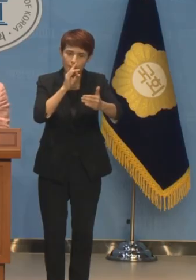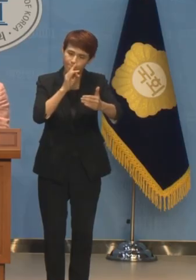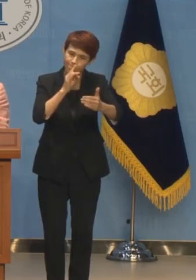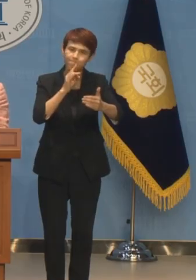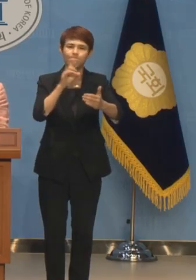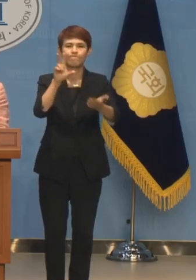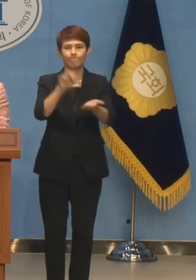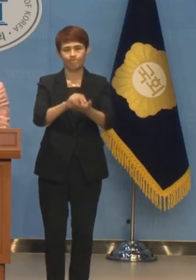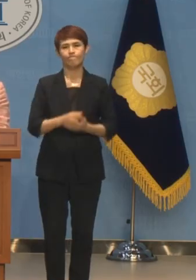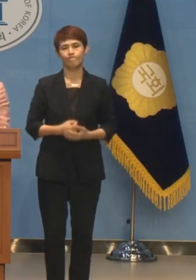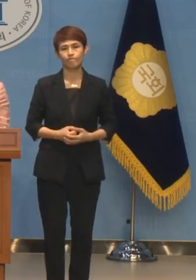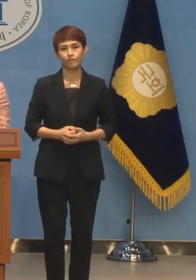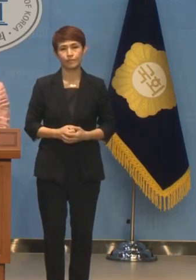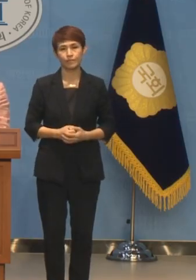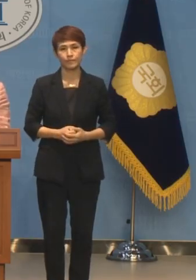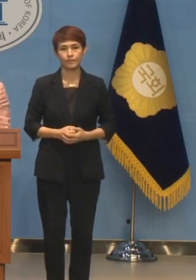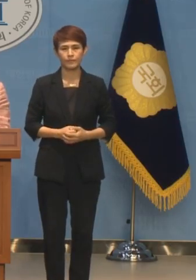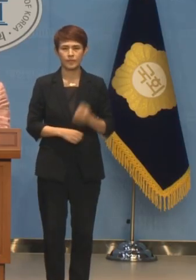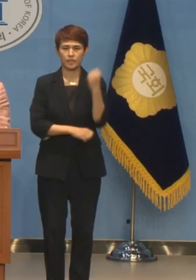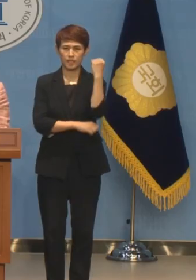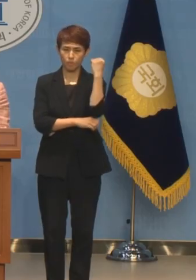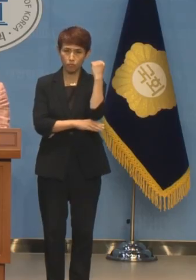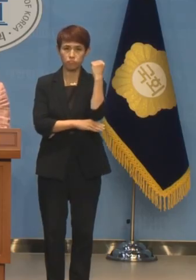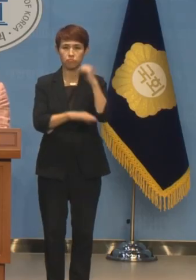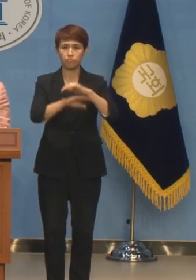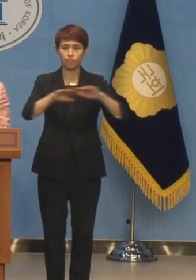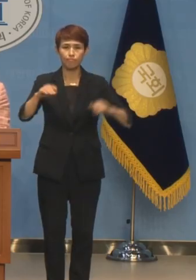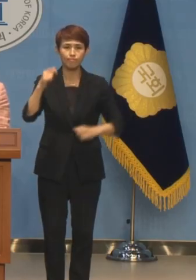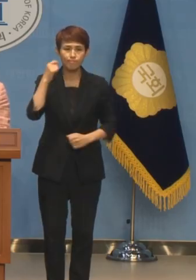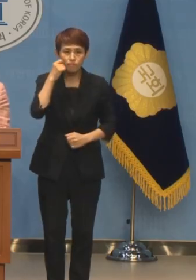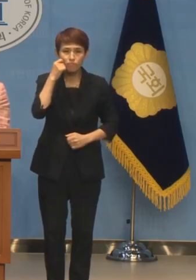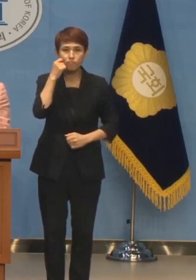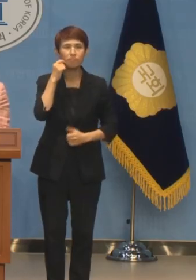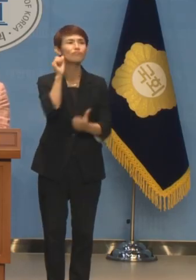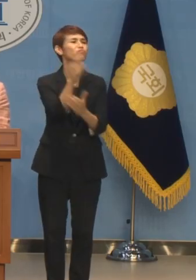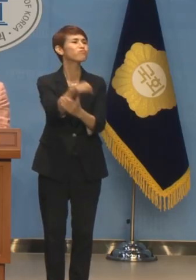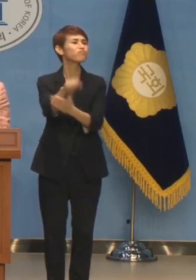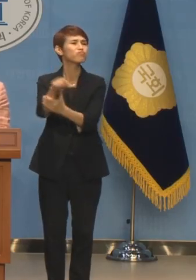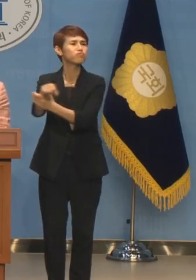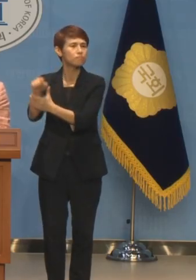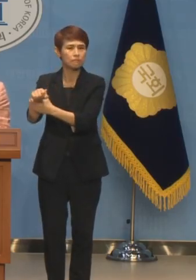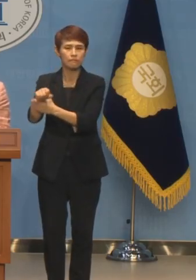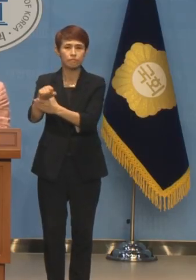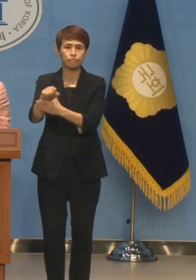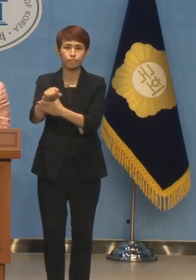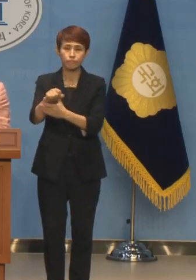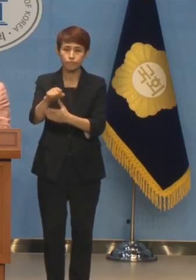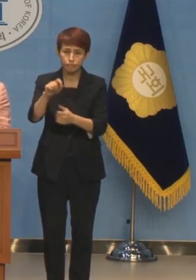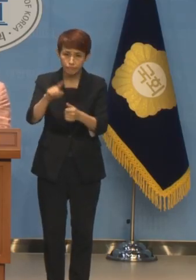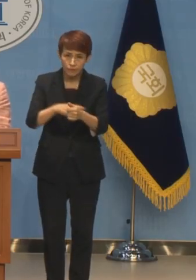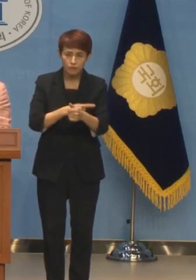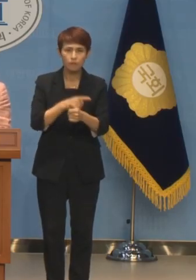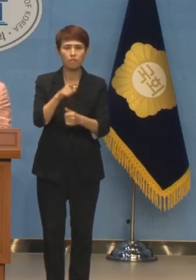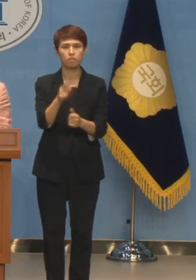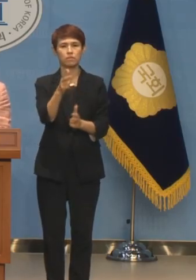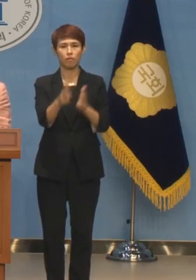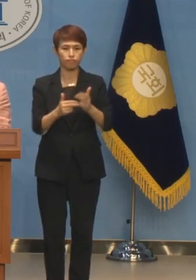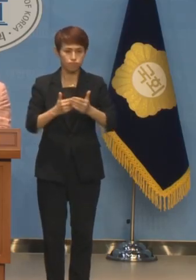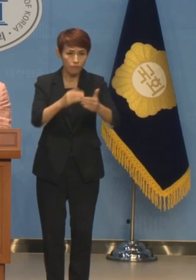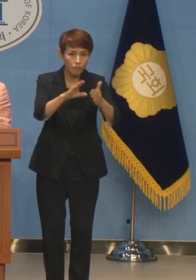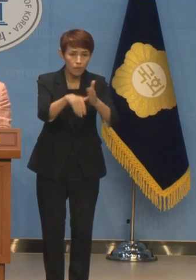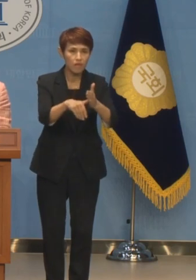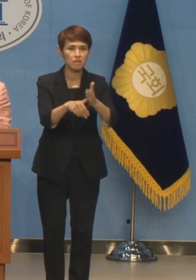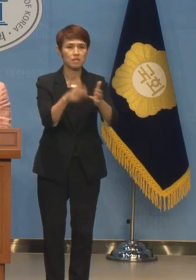있습니다. 이러한 기본적인 조치도 없이 허가권만 남발할 뿐 사업 추진 과정에서는